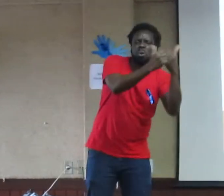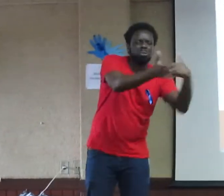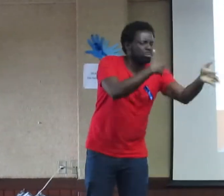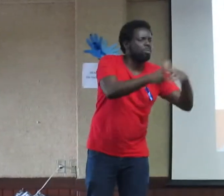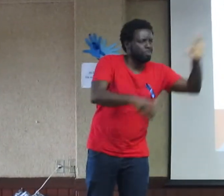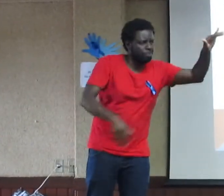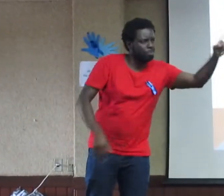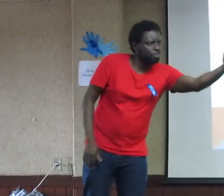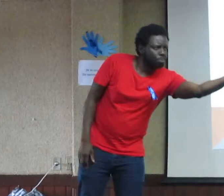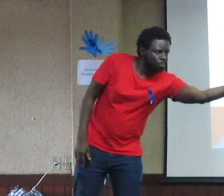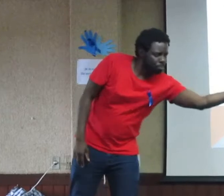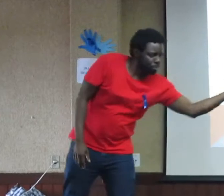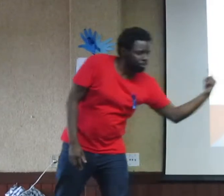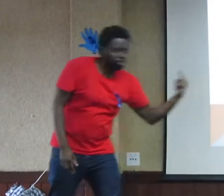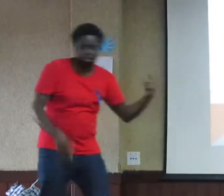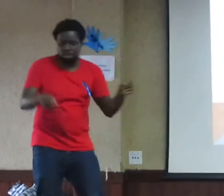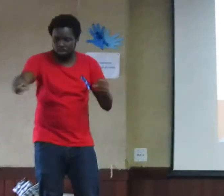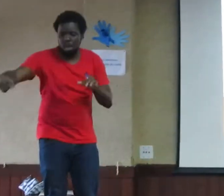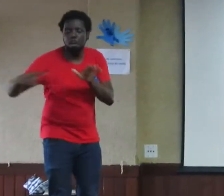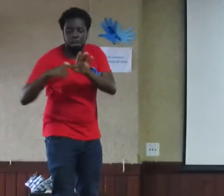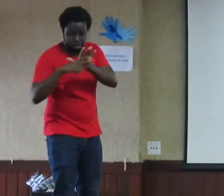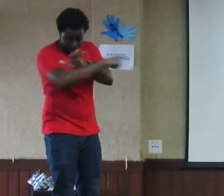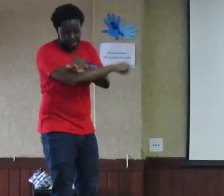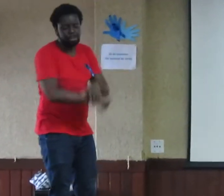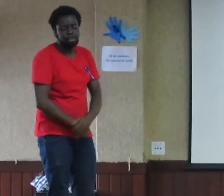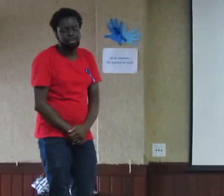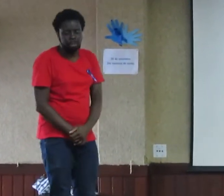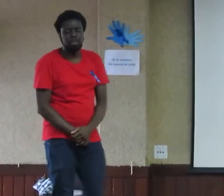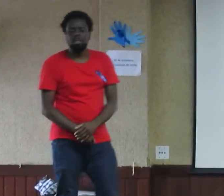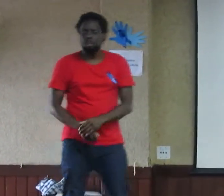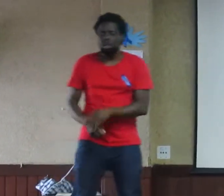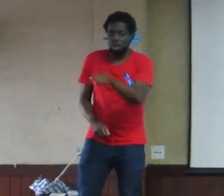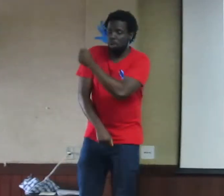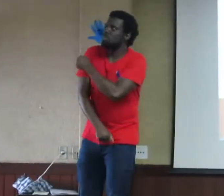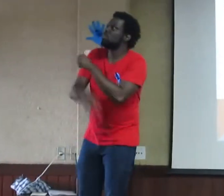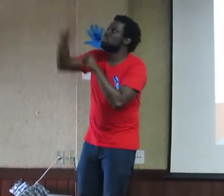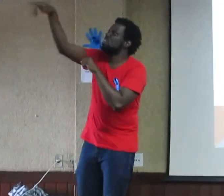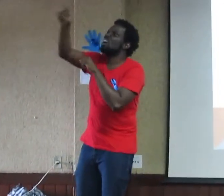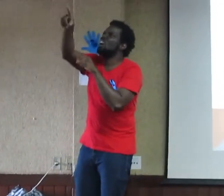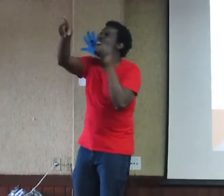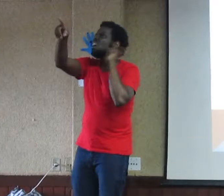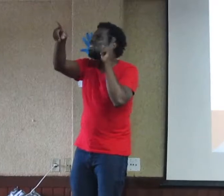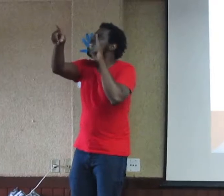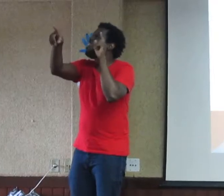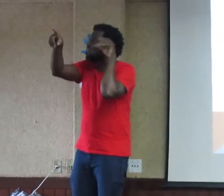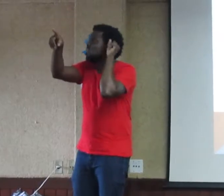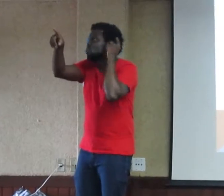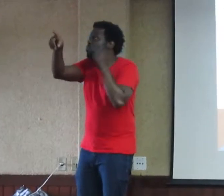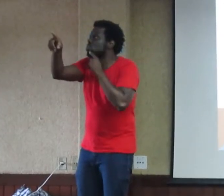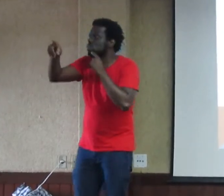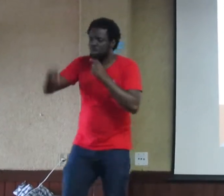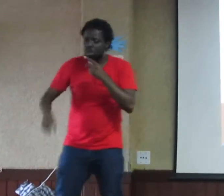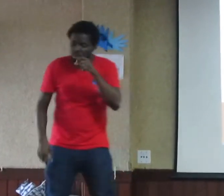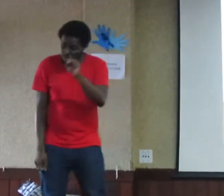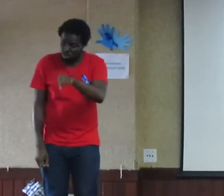eles têm um método diferente. Eles conseguem sim, de uma forma ou de outra, saber passar o conteúdo,